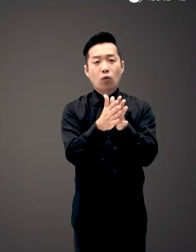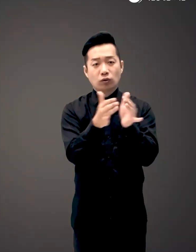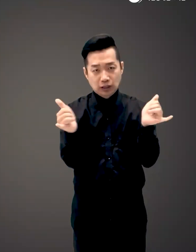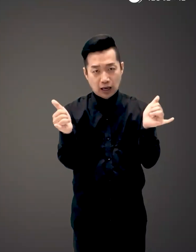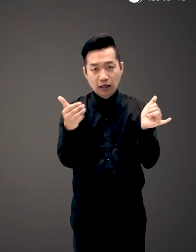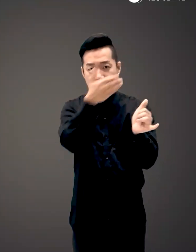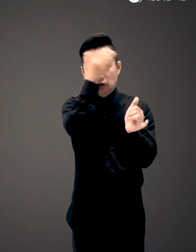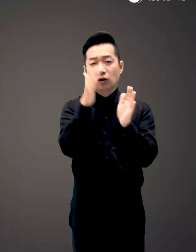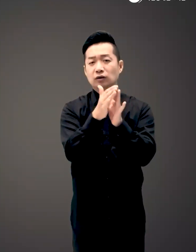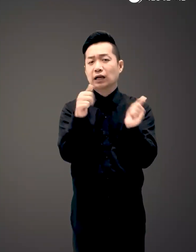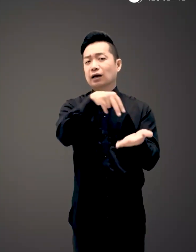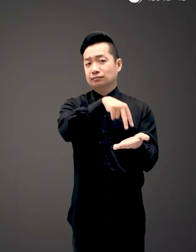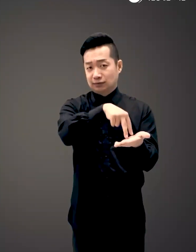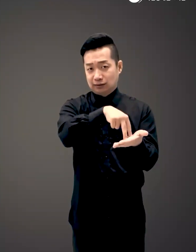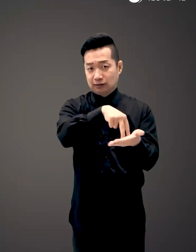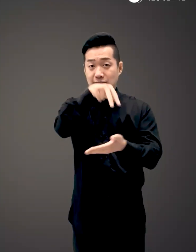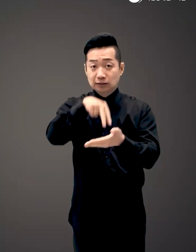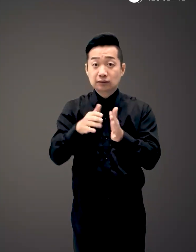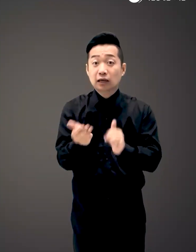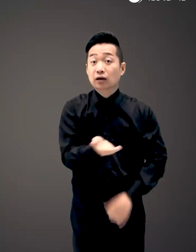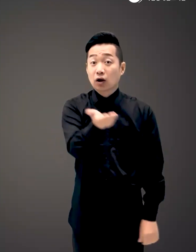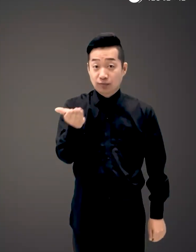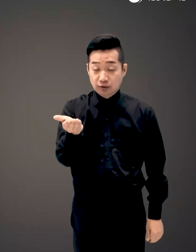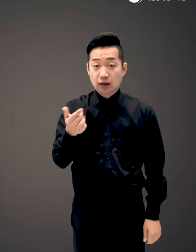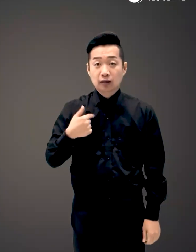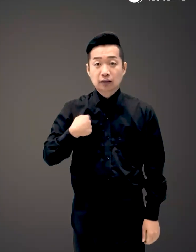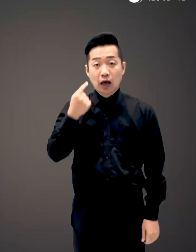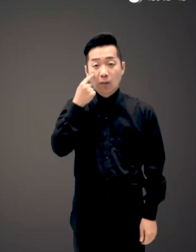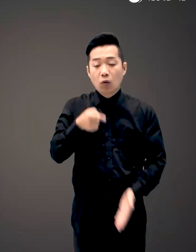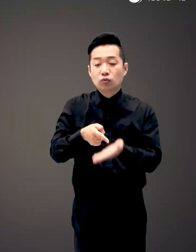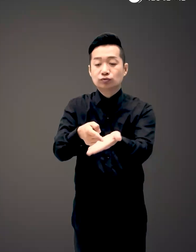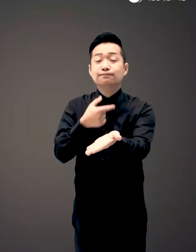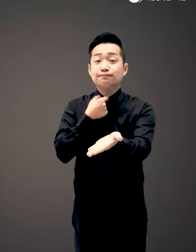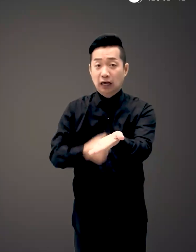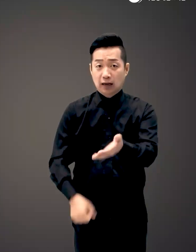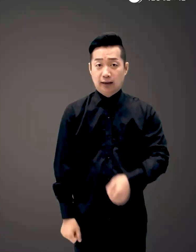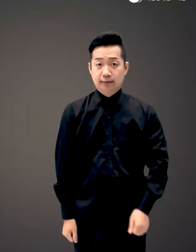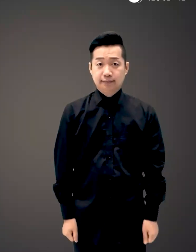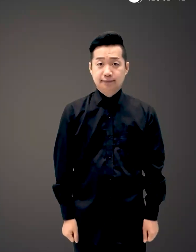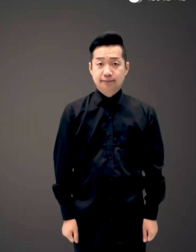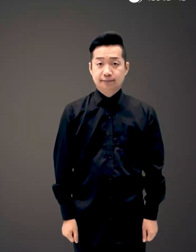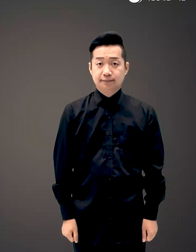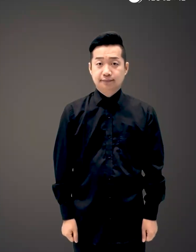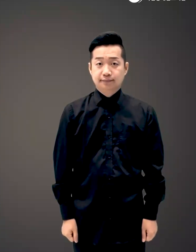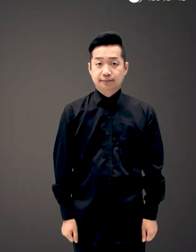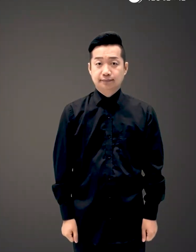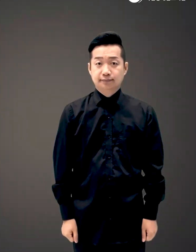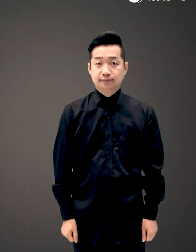한 청년으로서 독자들한테 이렇게 제시하고 싶었던 것이죠.